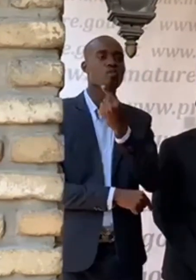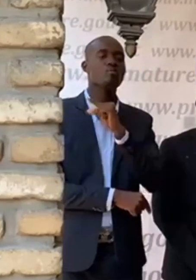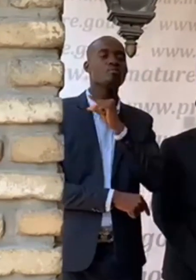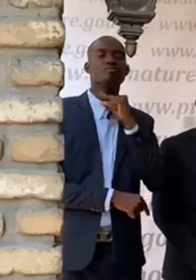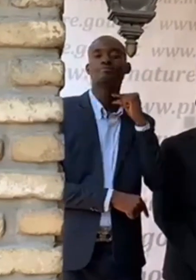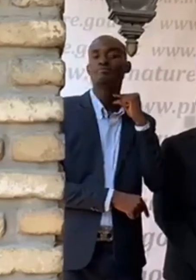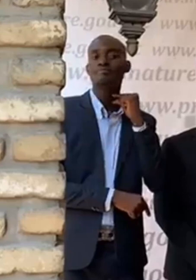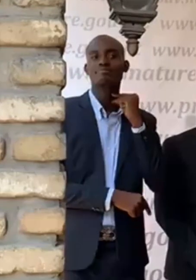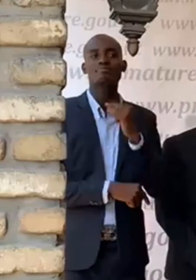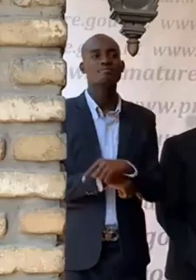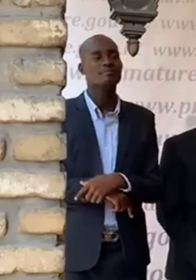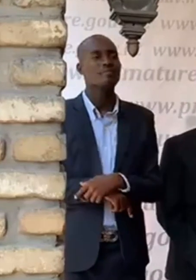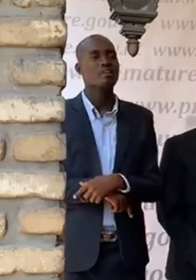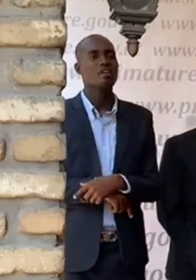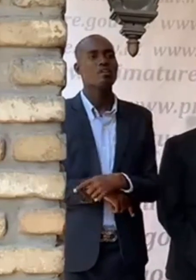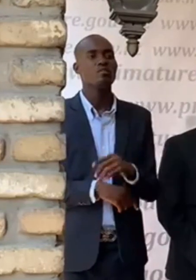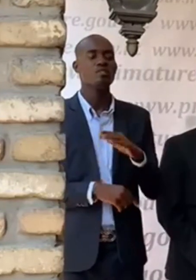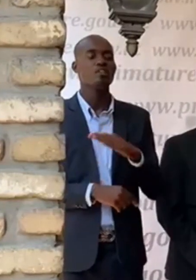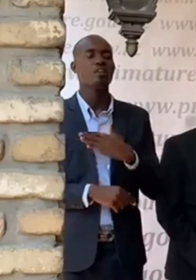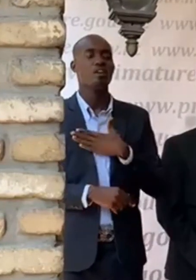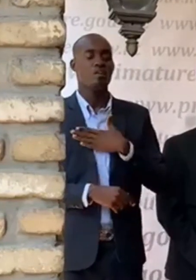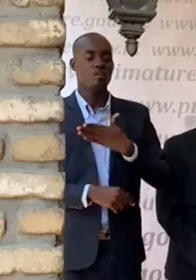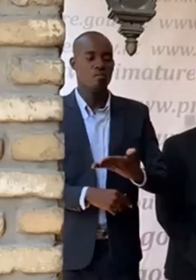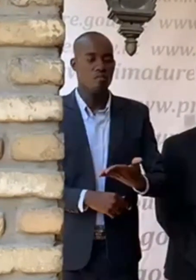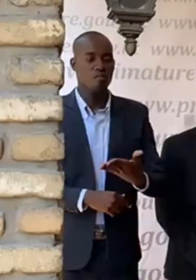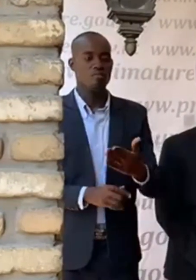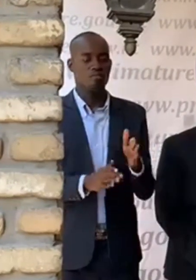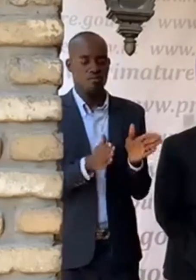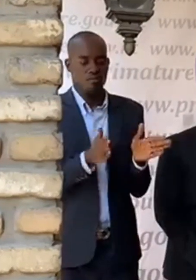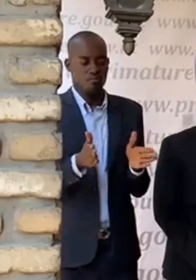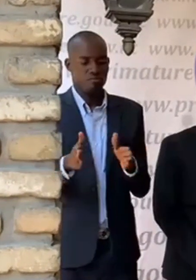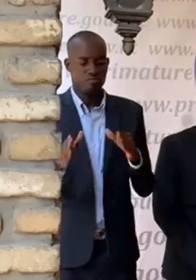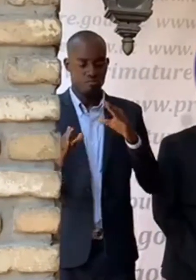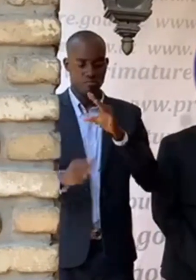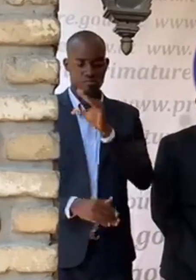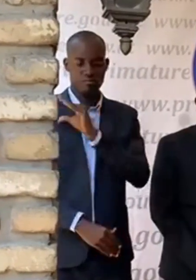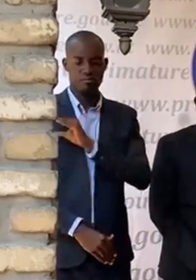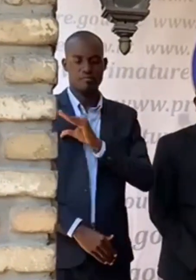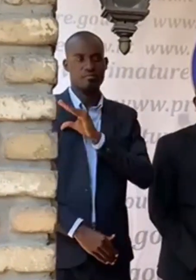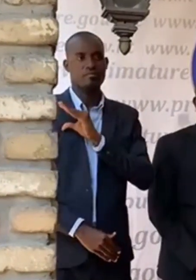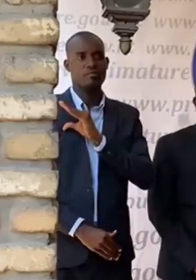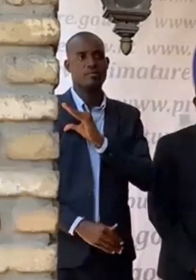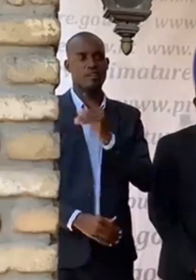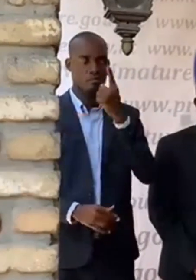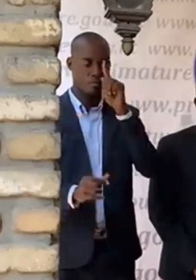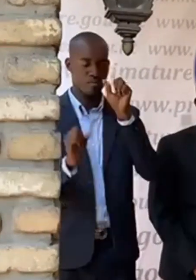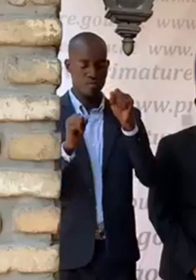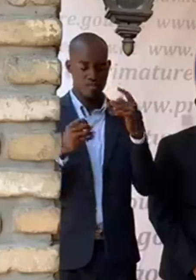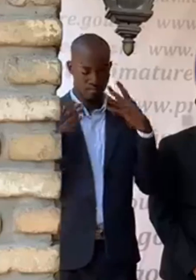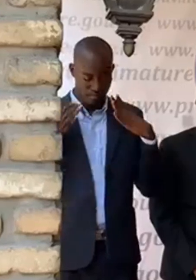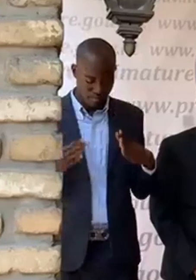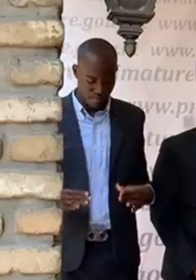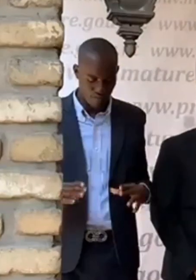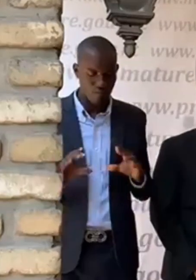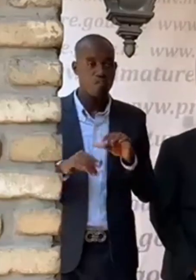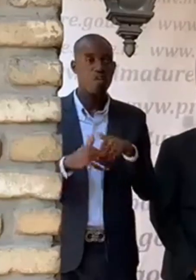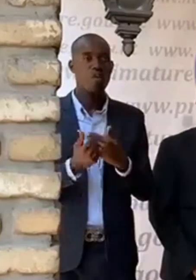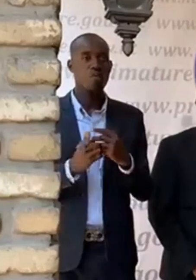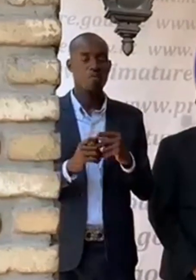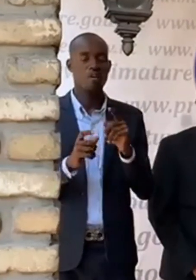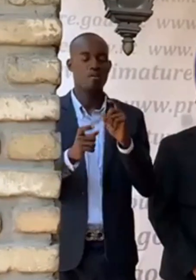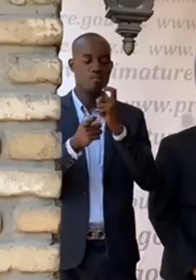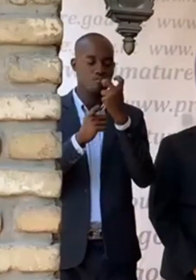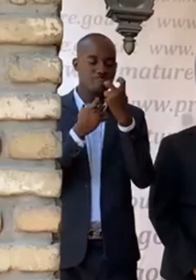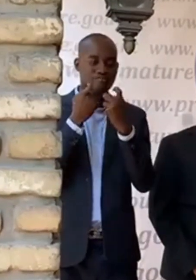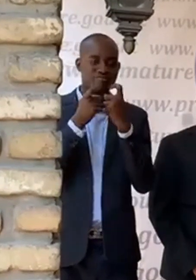moun passe son mamel, chaque moun qui passe vin font ti souci. Déjà nous connaissons c'est comme ça pays a, et déjà c'est une bagaille qui était un gros point